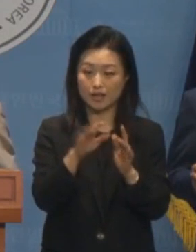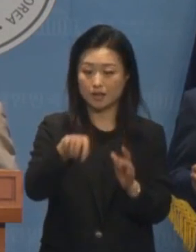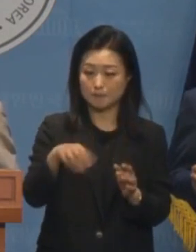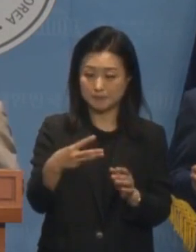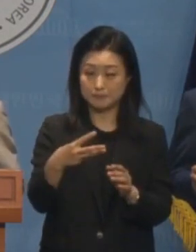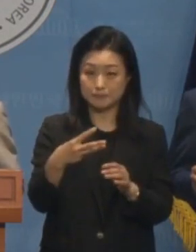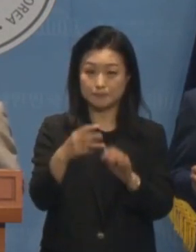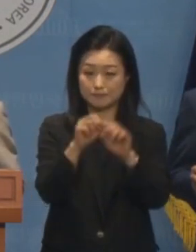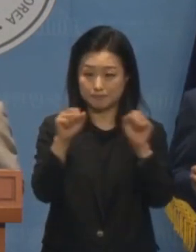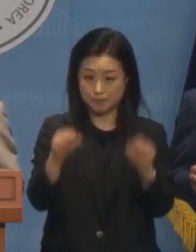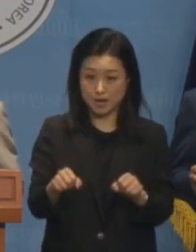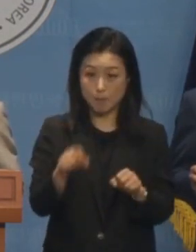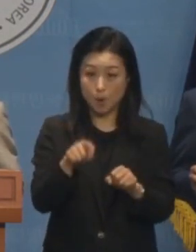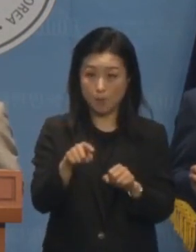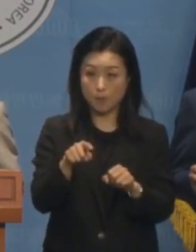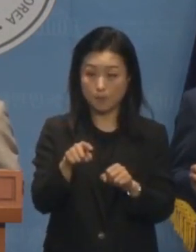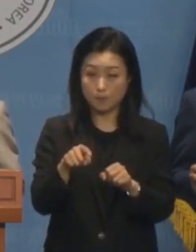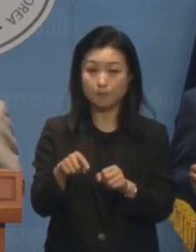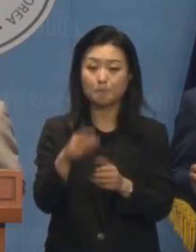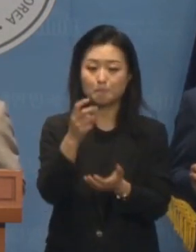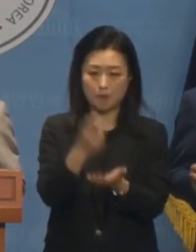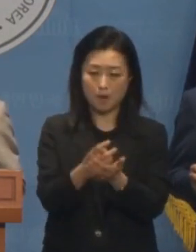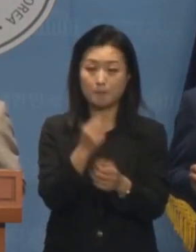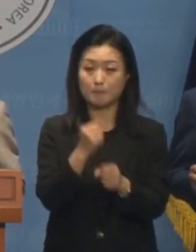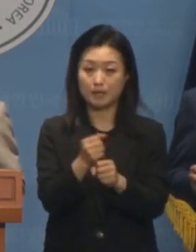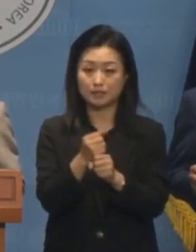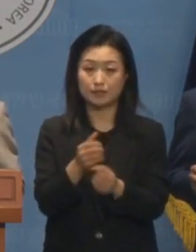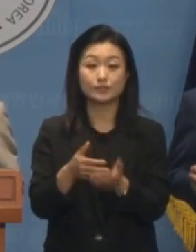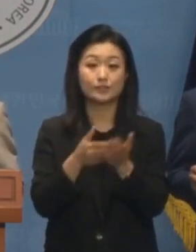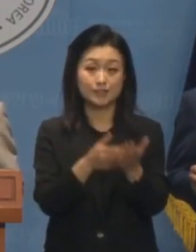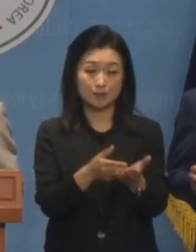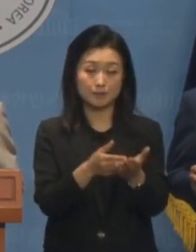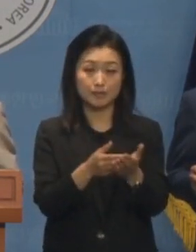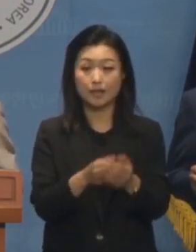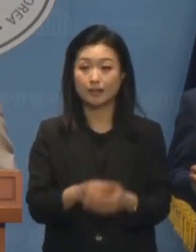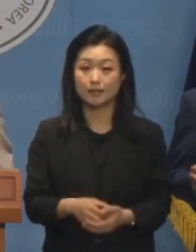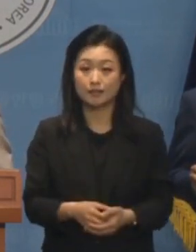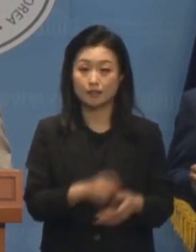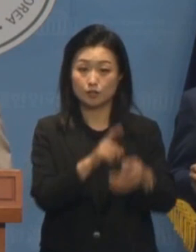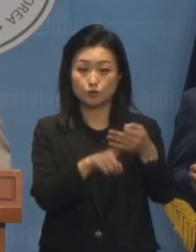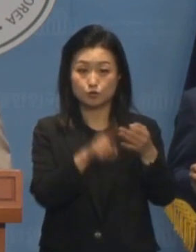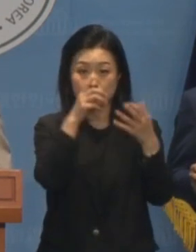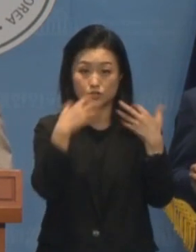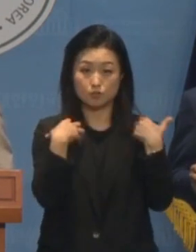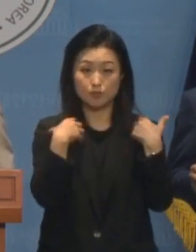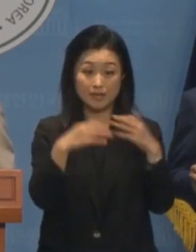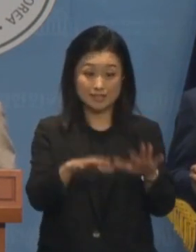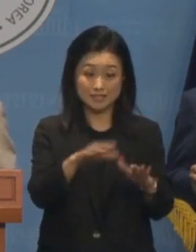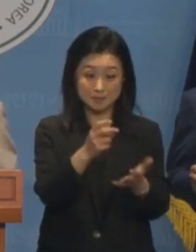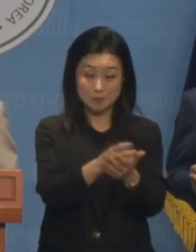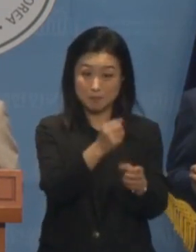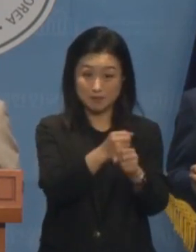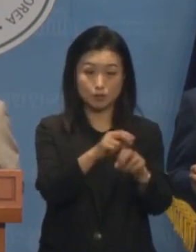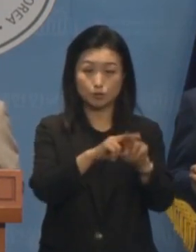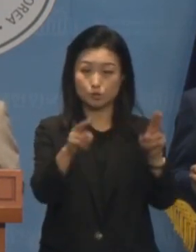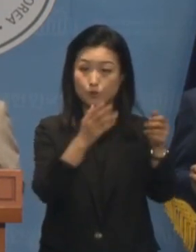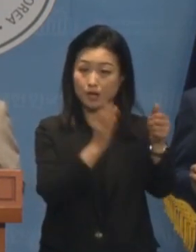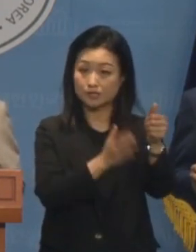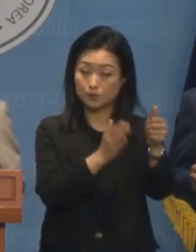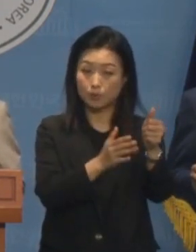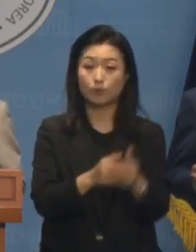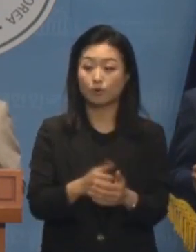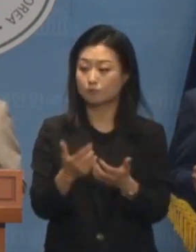필요합니다. 플랫폼 업계에 대한 윤석열 정부의 백기투항을 강력히 규탄합니다. 그리고